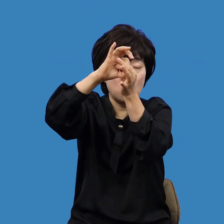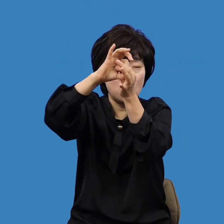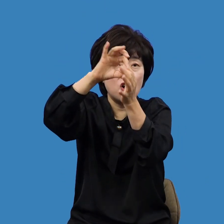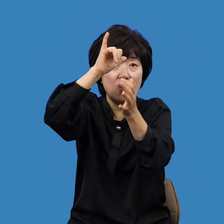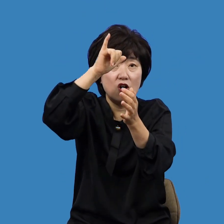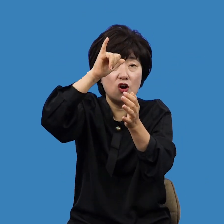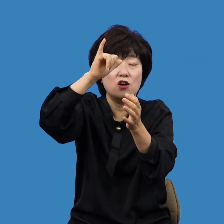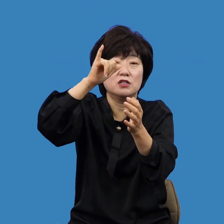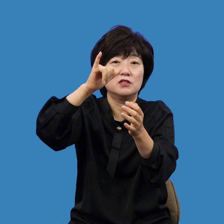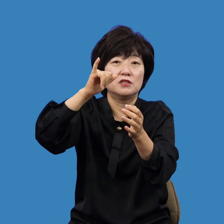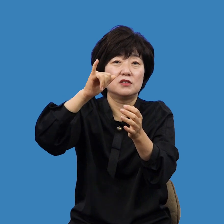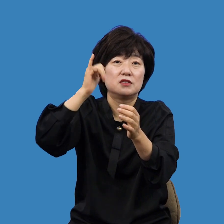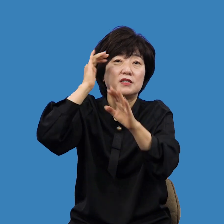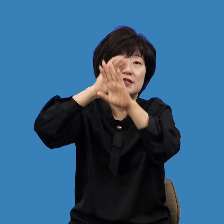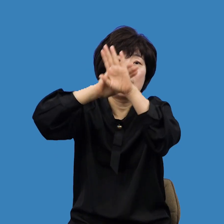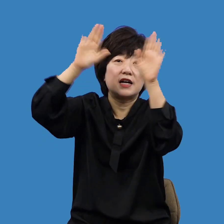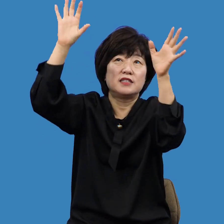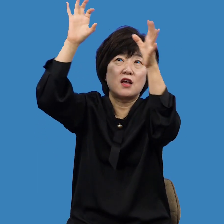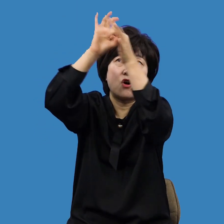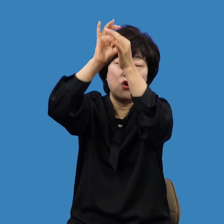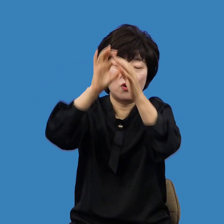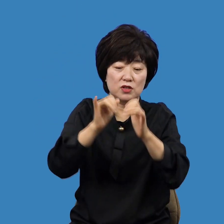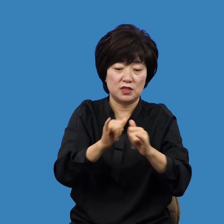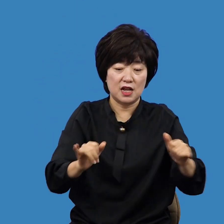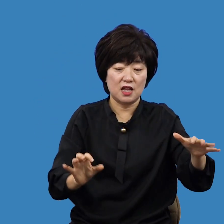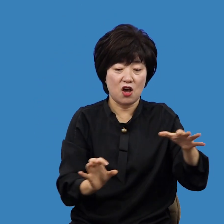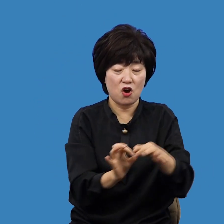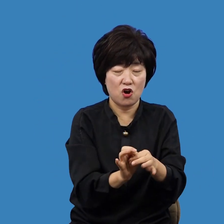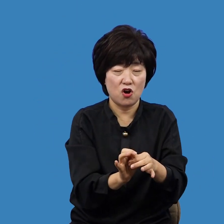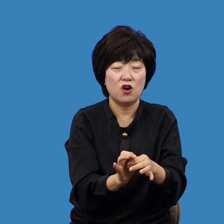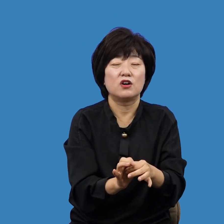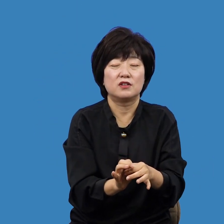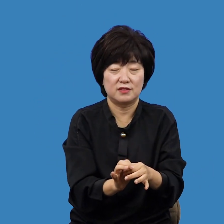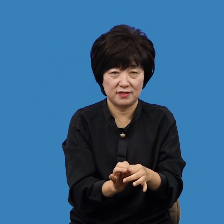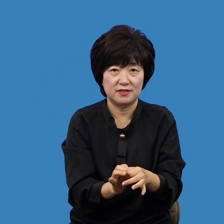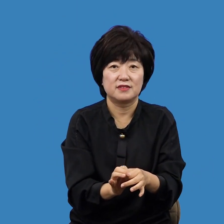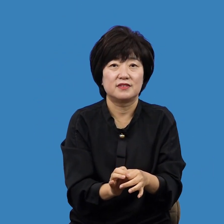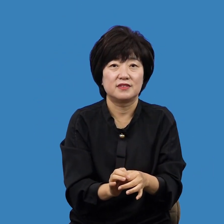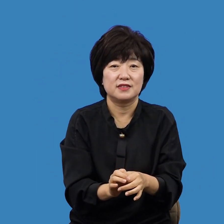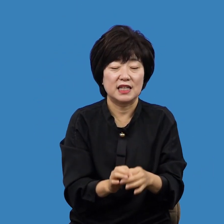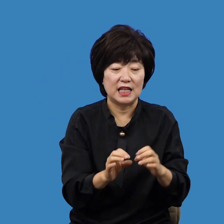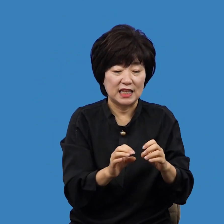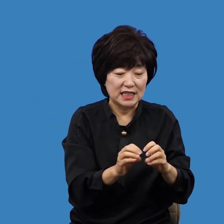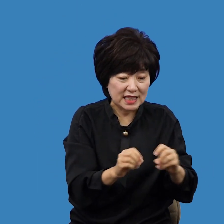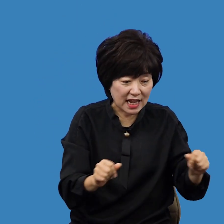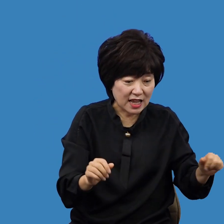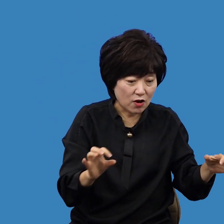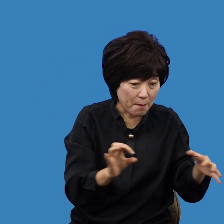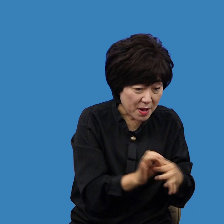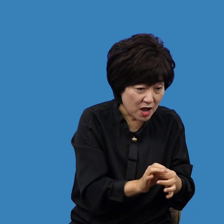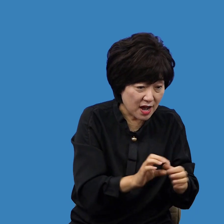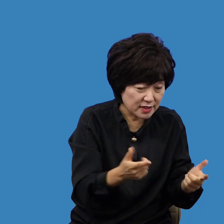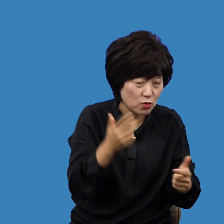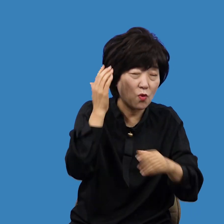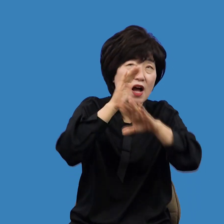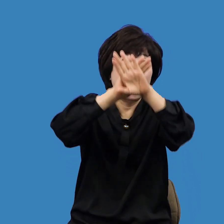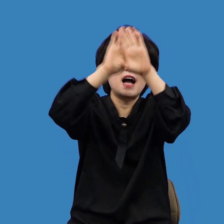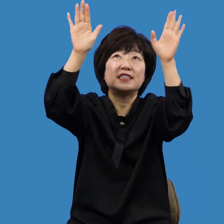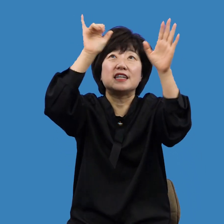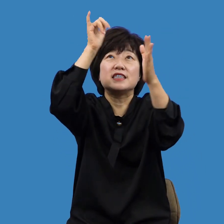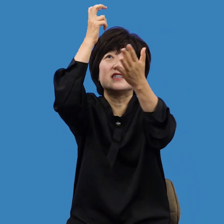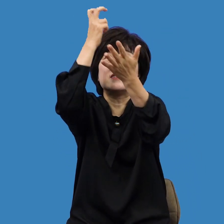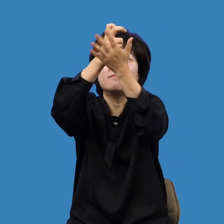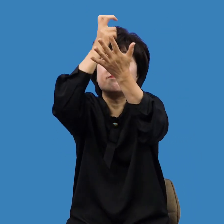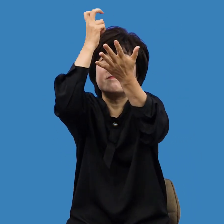딛고 있지만 영은 하늘에 속한 존재이기 때문에 우리는 단순히 이 땅의 것만 가지고 살아갈 수 없고 하늘에 있는